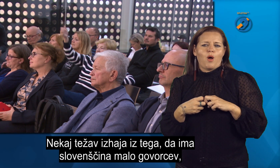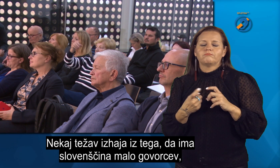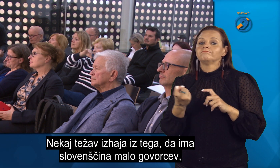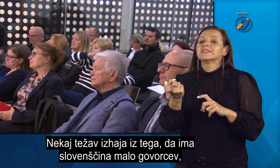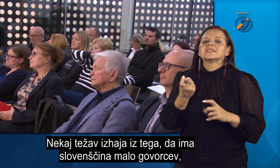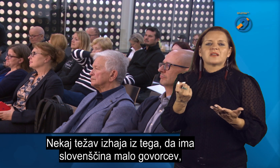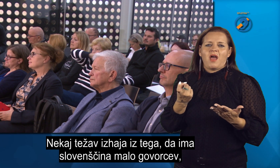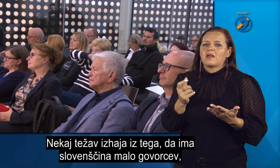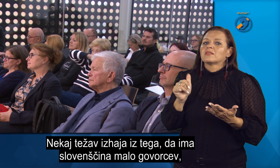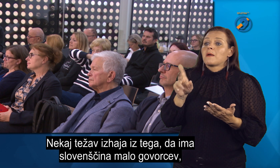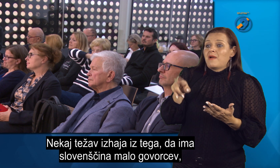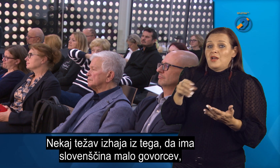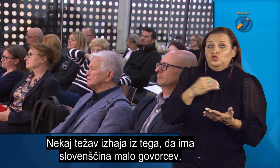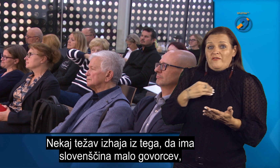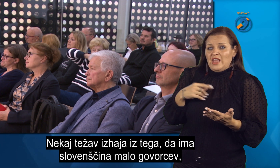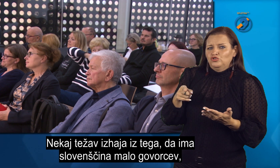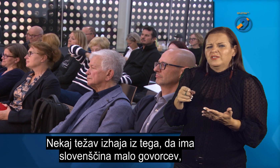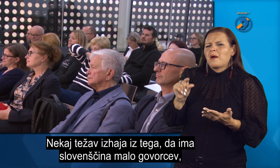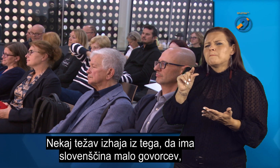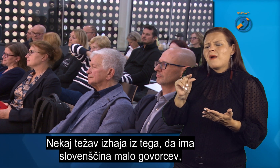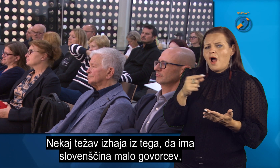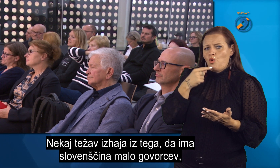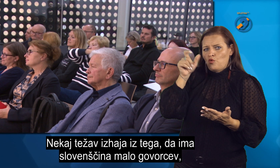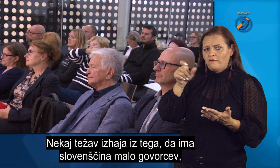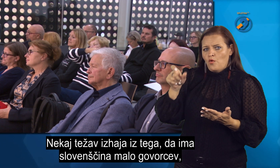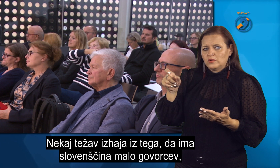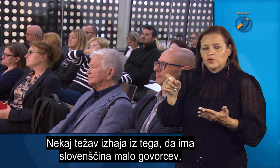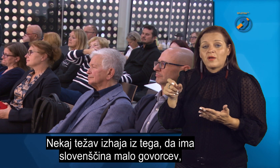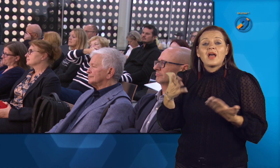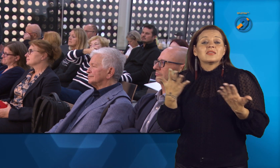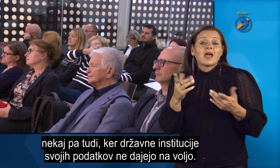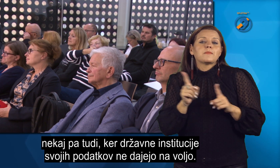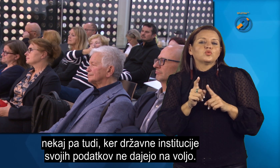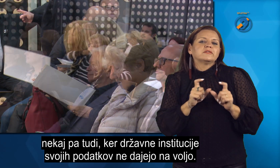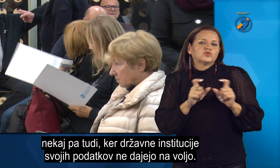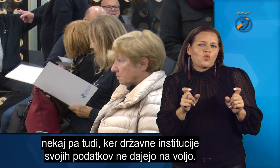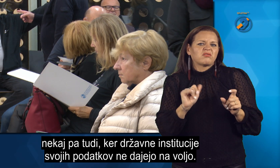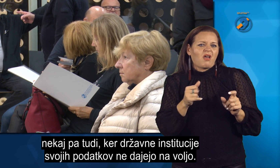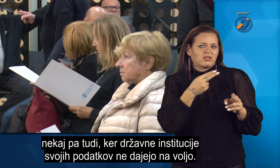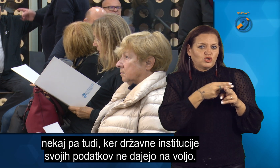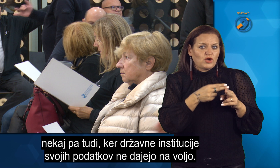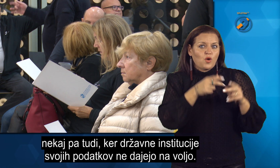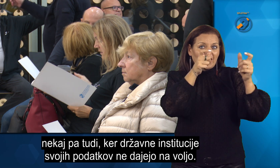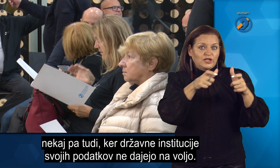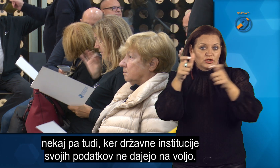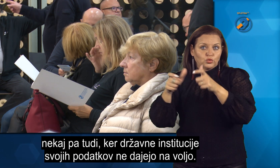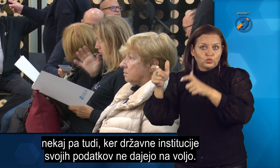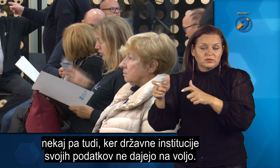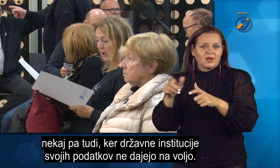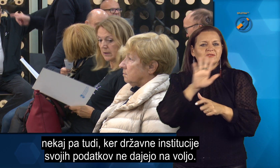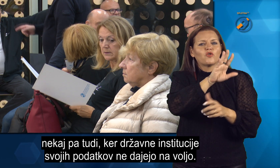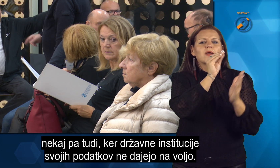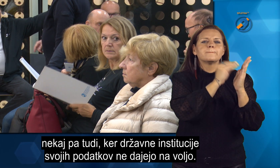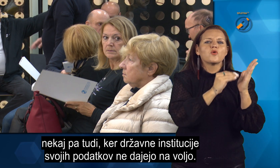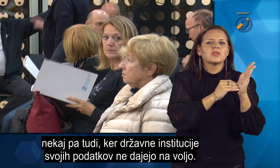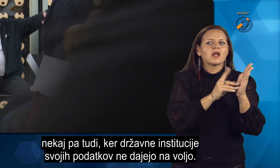Nekaj težav izhaja iz tega, da ima slovenščina malo govorcev, nekaj pa tudi, ker državne institucije svojih podatkov